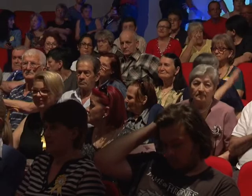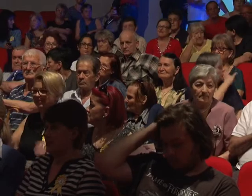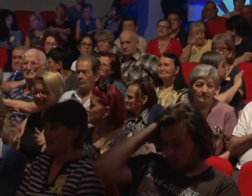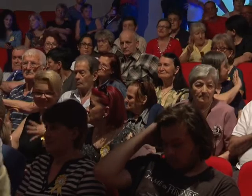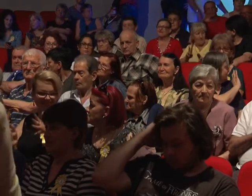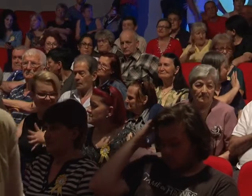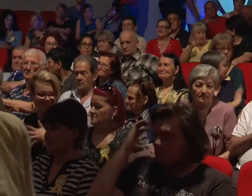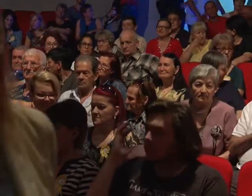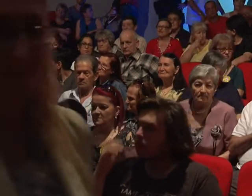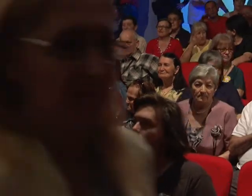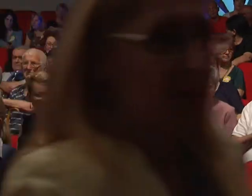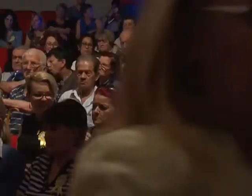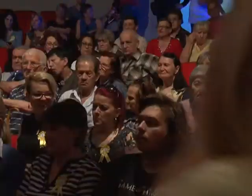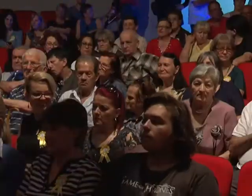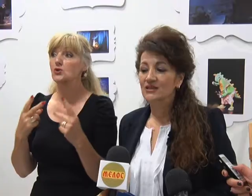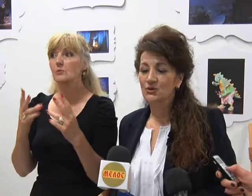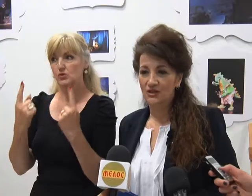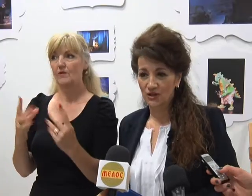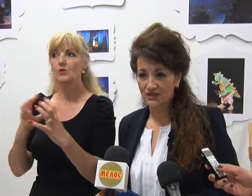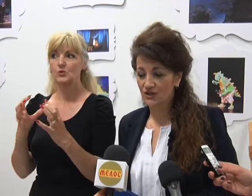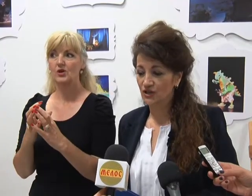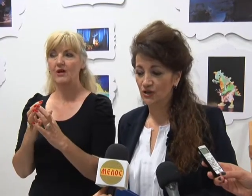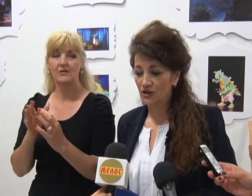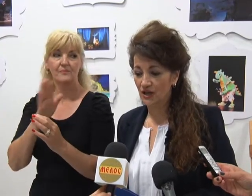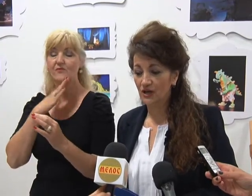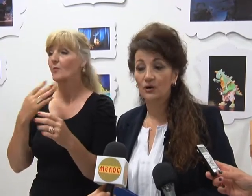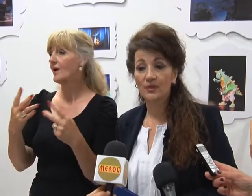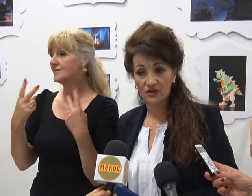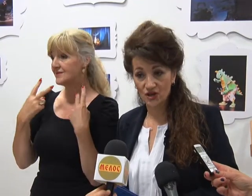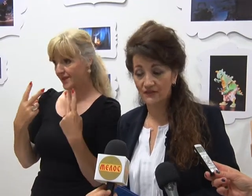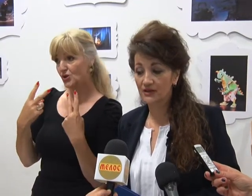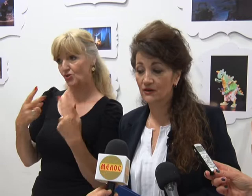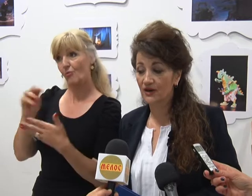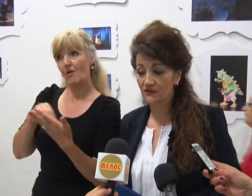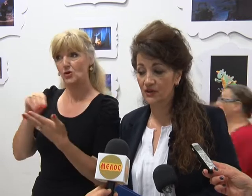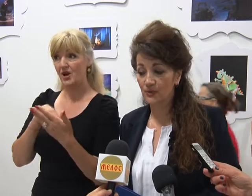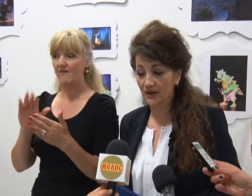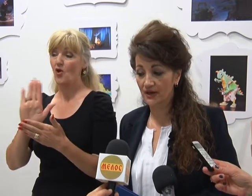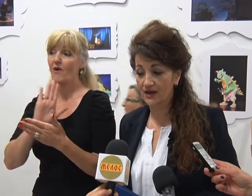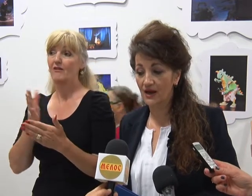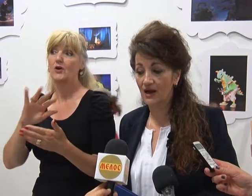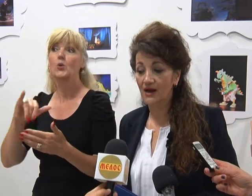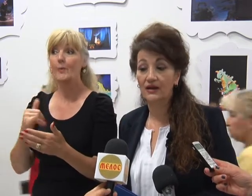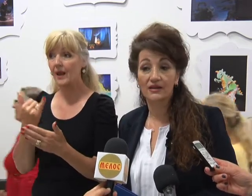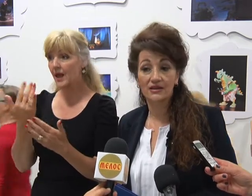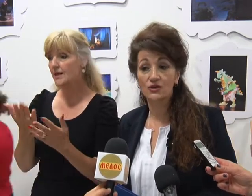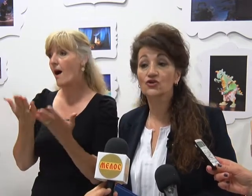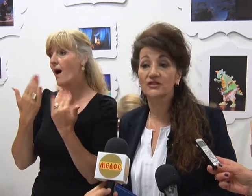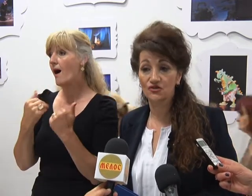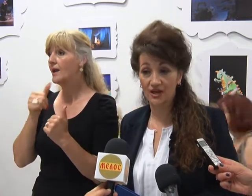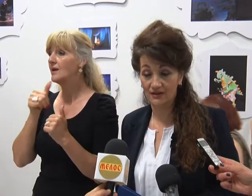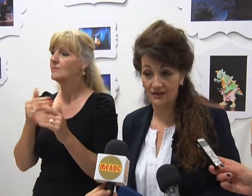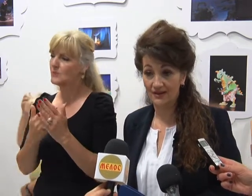je popravljen na svim nivoima. Izuzetno je značajno i obeležavanje ovakvih jubileja, ali